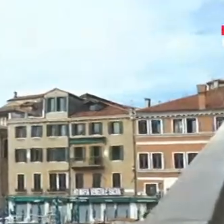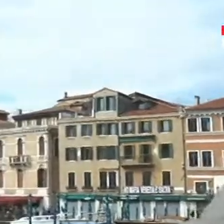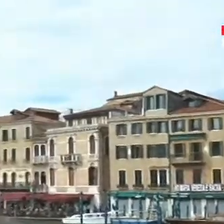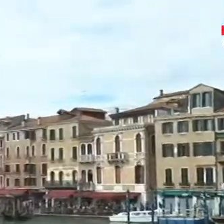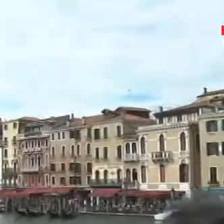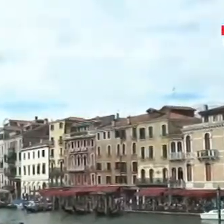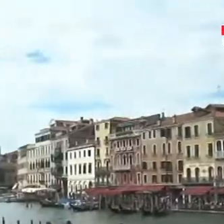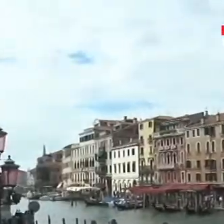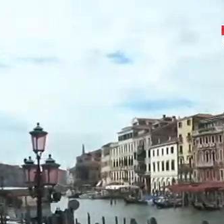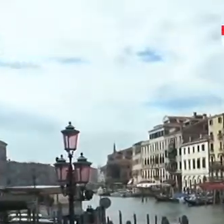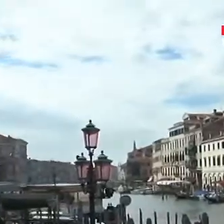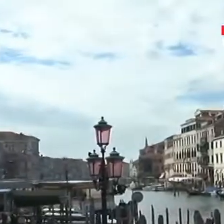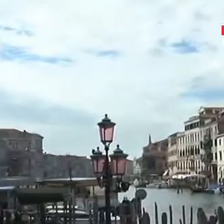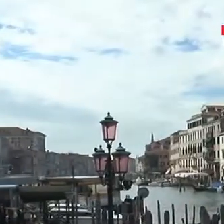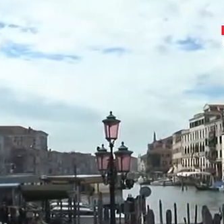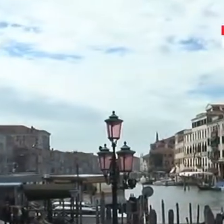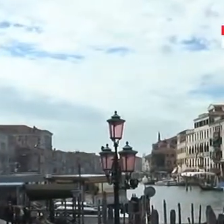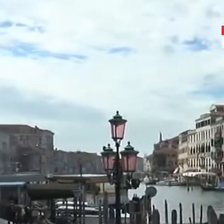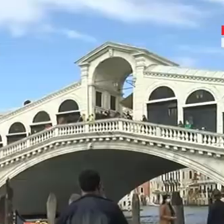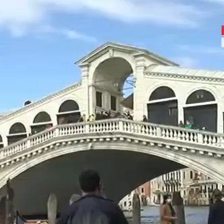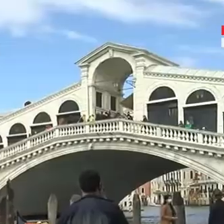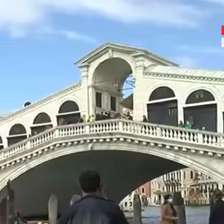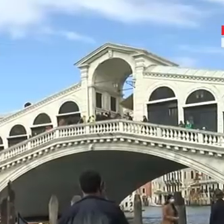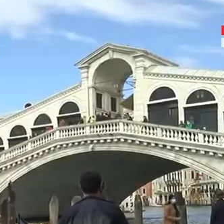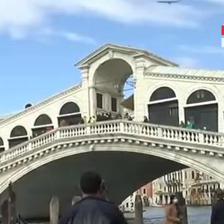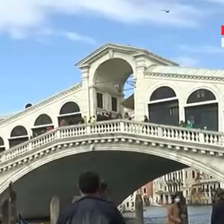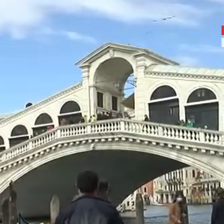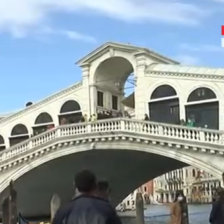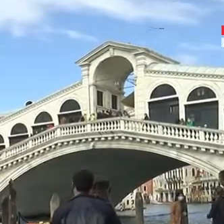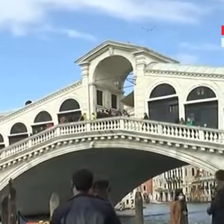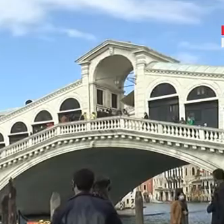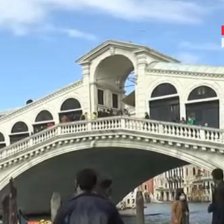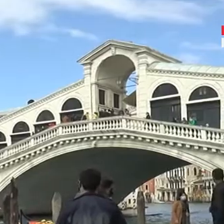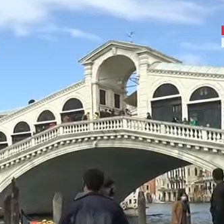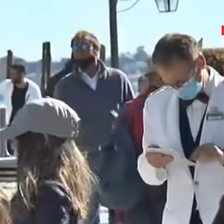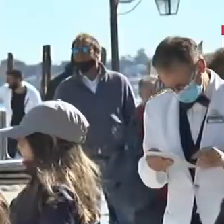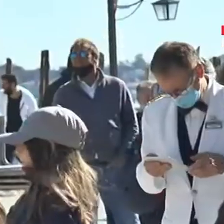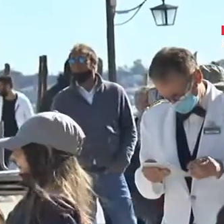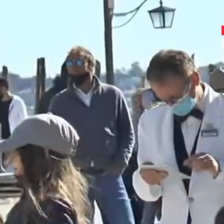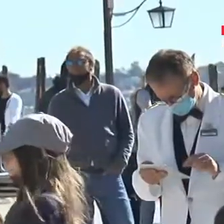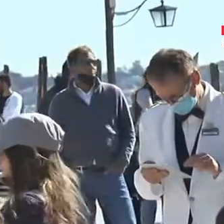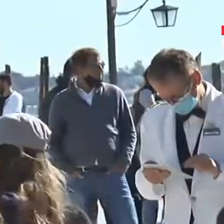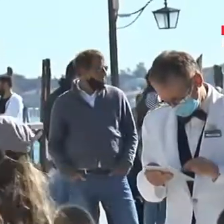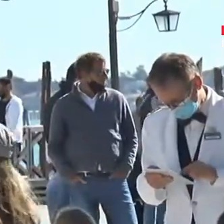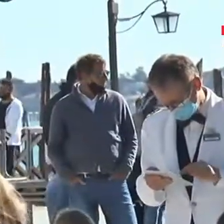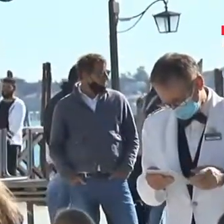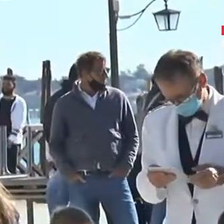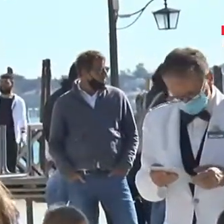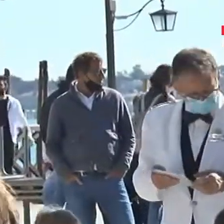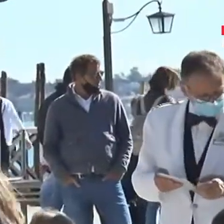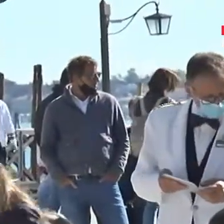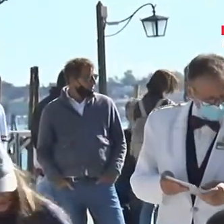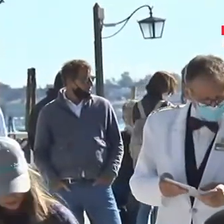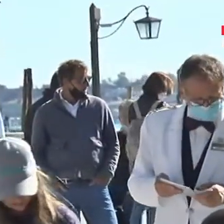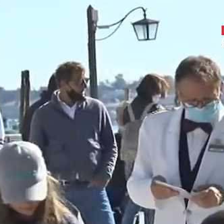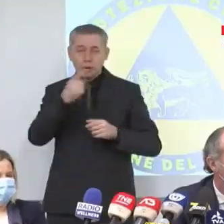siero in vacanza in Veneto. Zaia ne è convinto, ma il dibattito è aperto. Il presidente della conferenza della regione Fedriga lo ritiene ancora